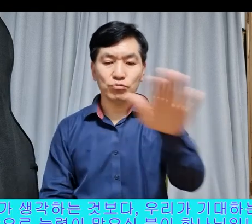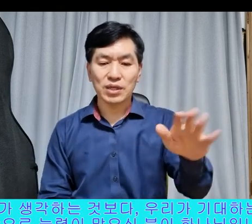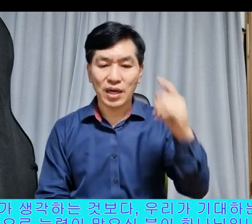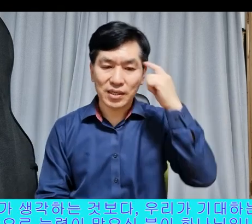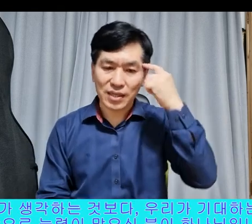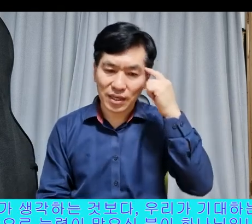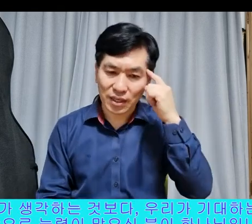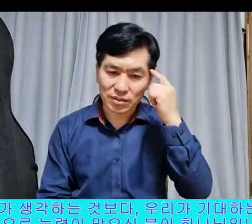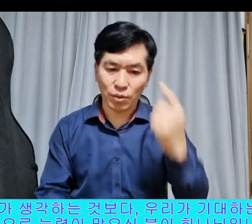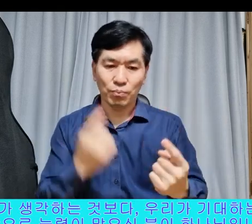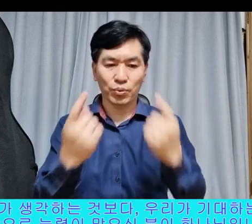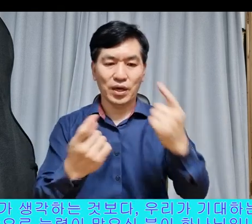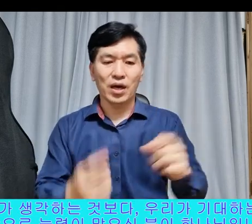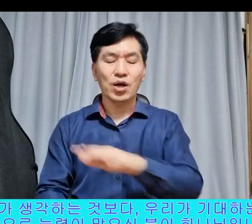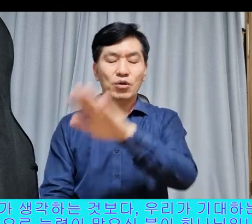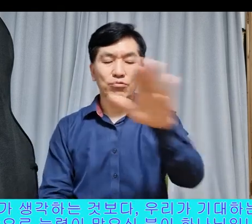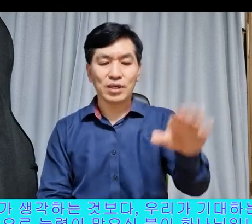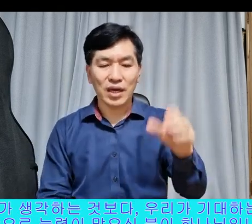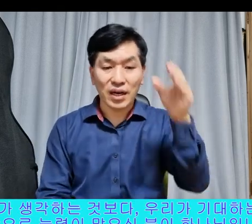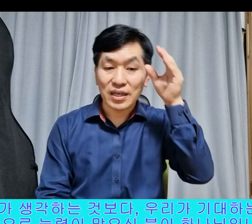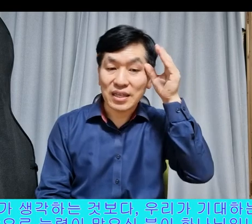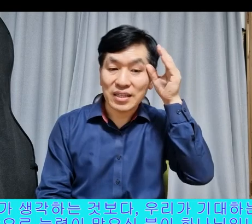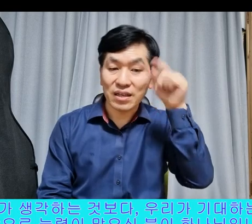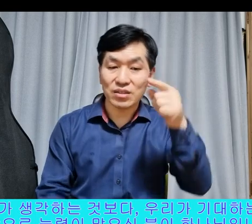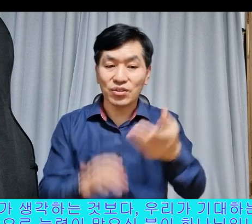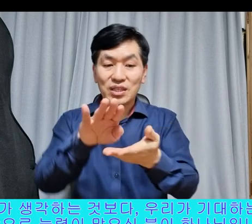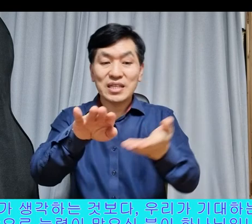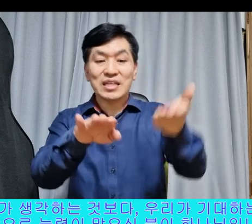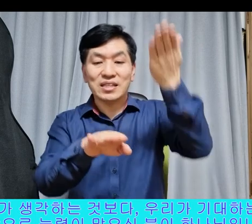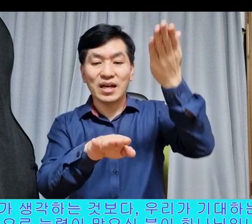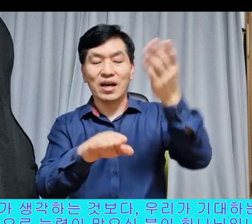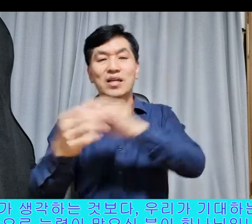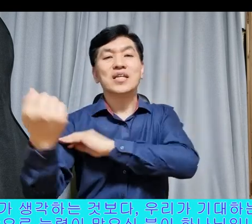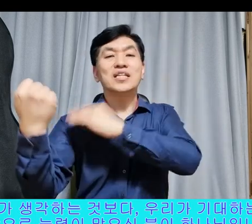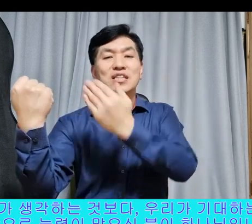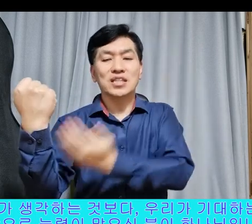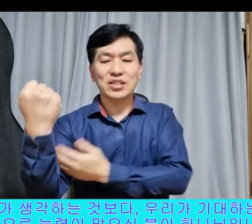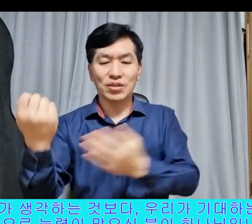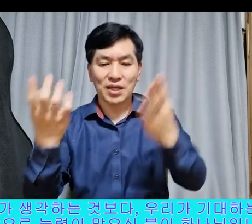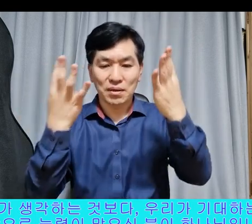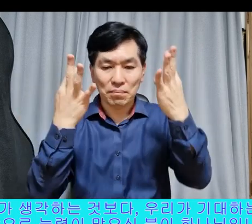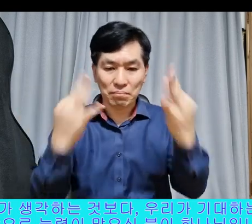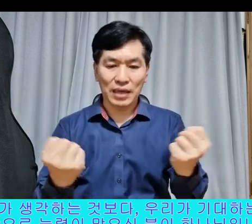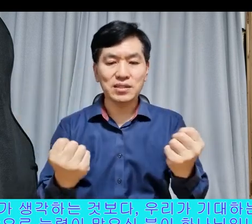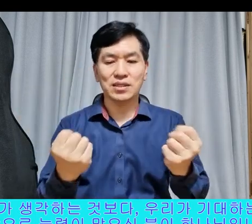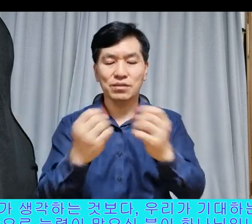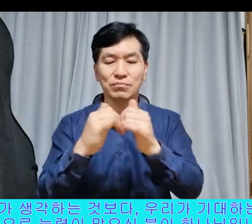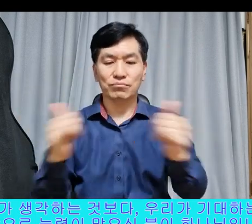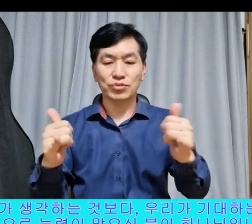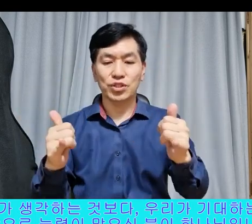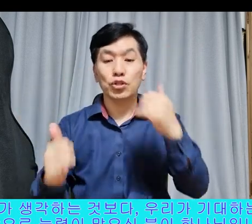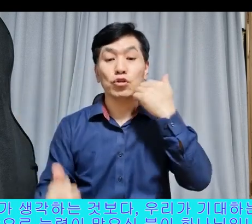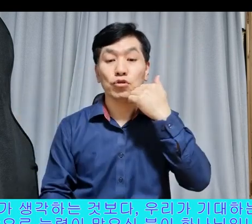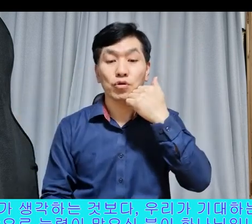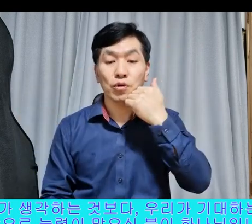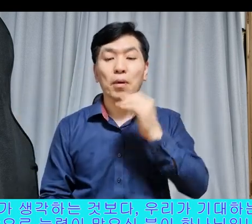우리가 생각하는 것보다 우리가 기대하는 것 이상 능력이 많으신 분이